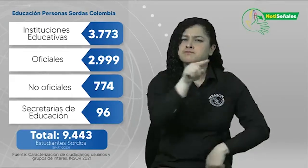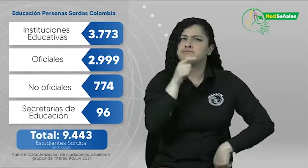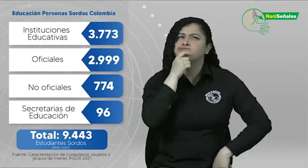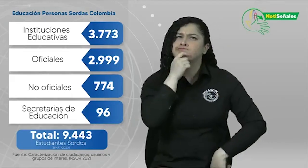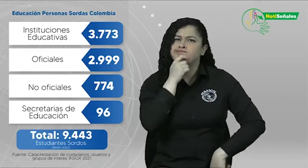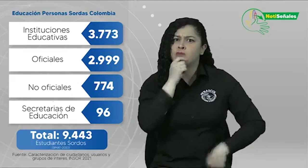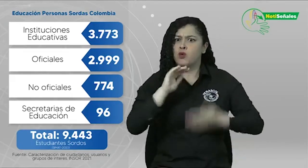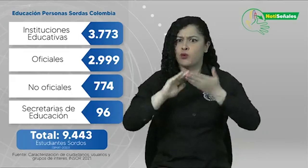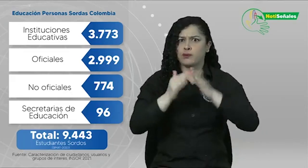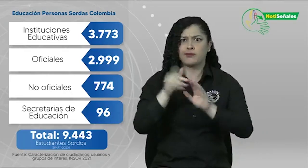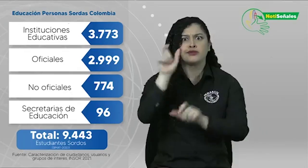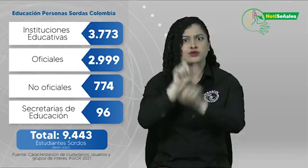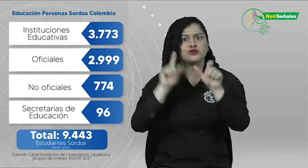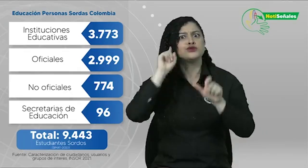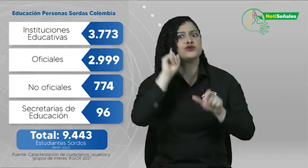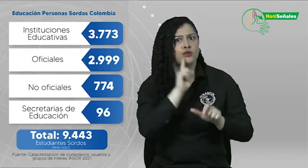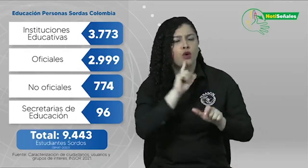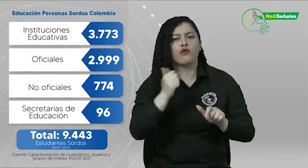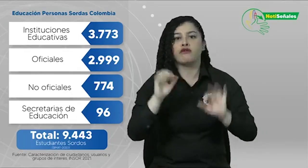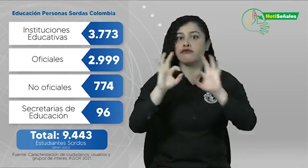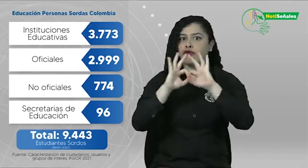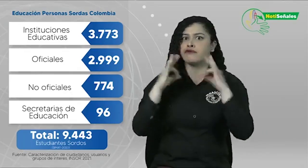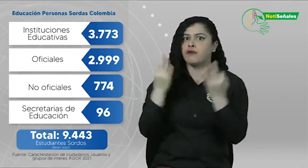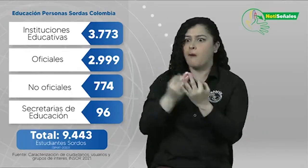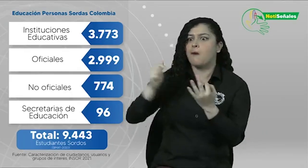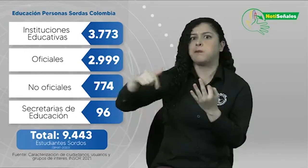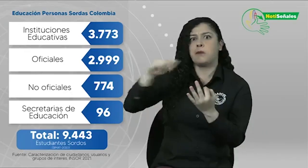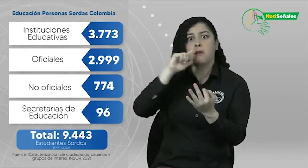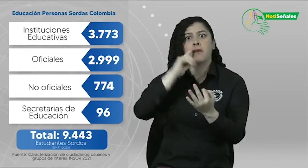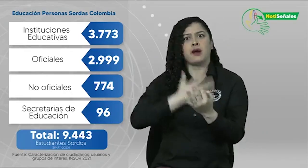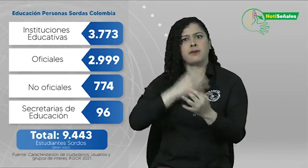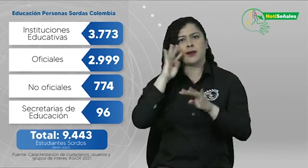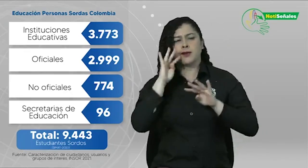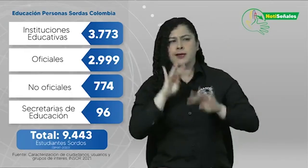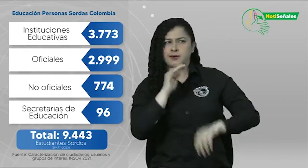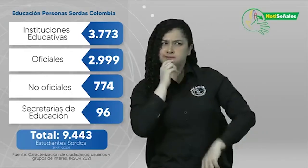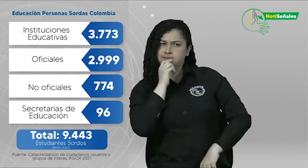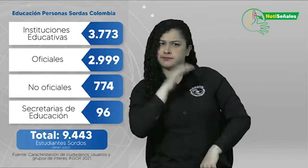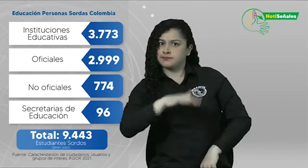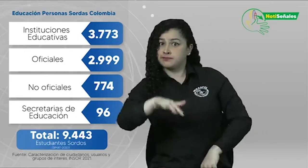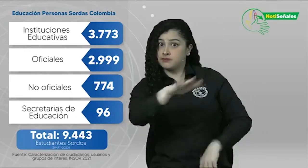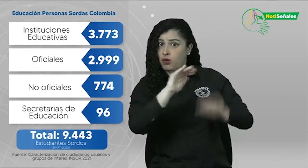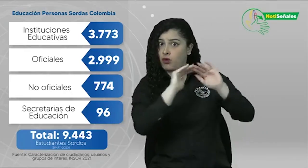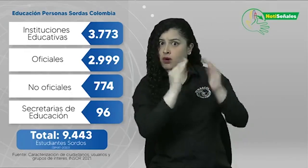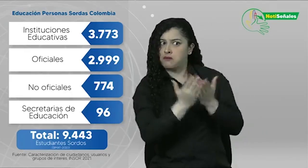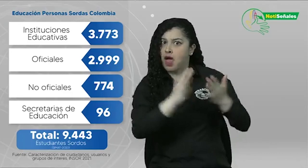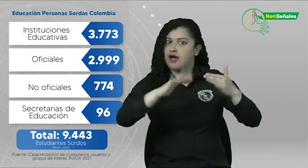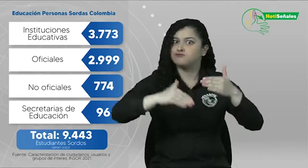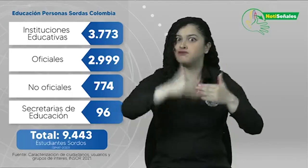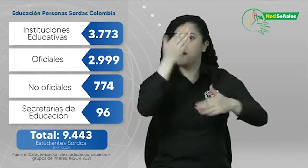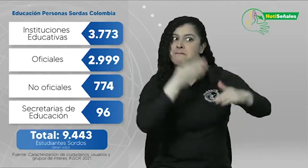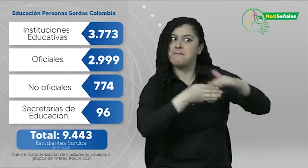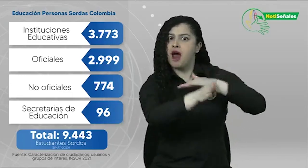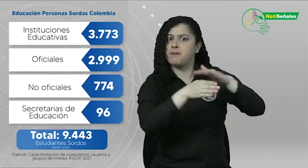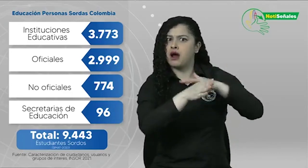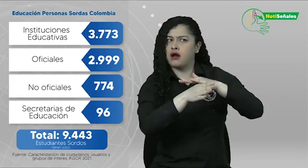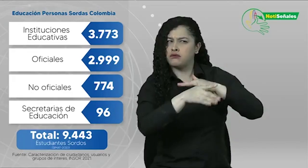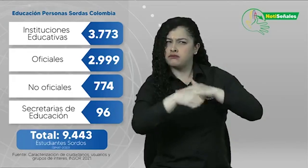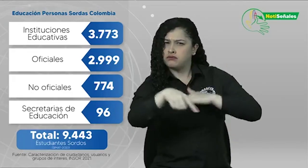INSOR. Entonces, la comunidad sorda tiene una inquietud. También los familiares de las personas sordas, los padres de familia. Ya